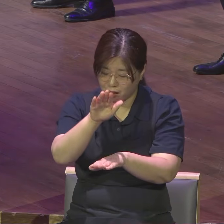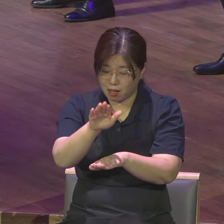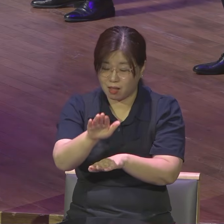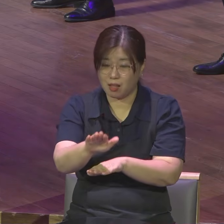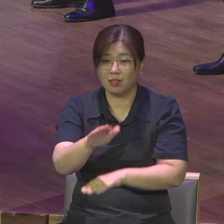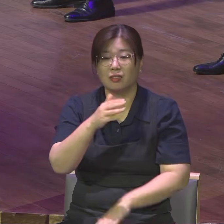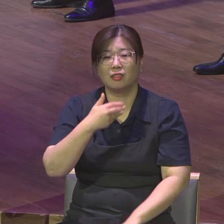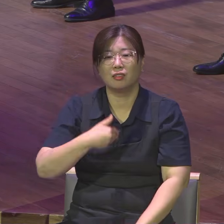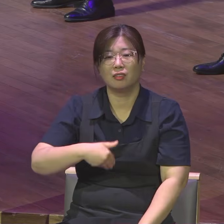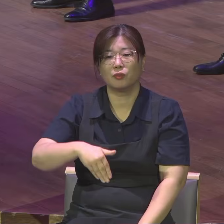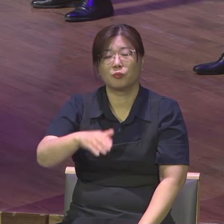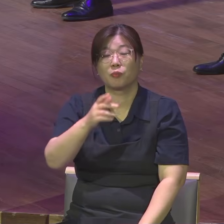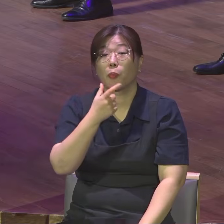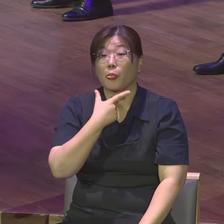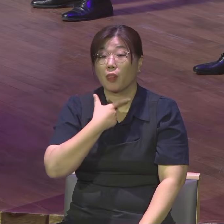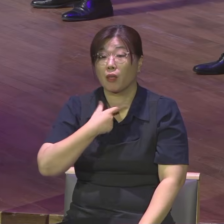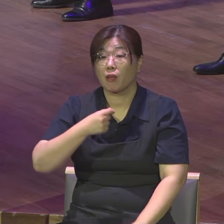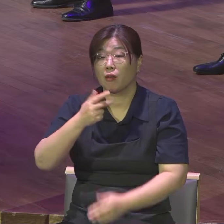걸어가리라.